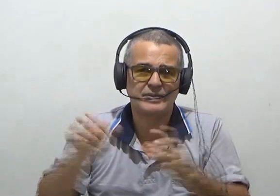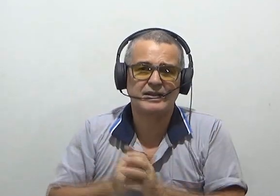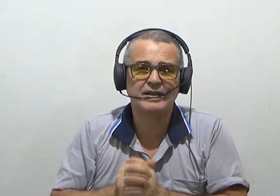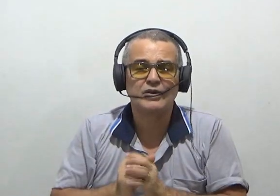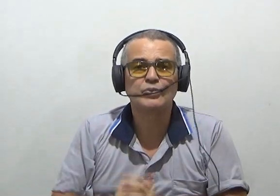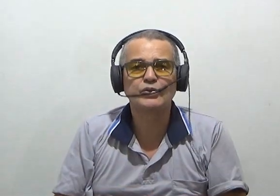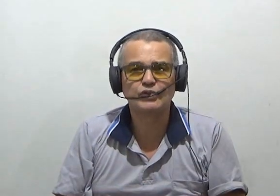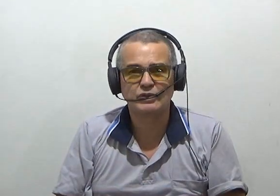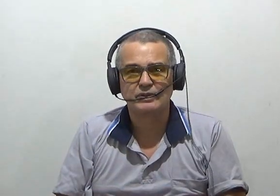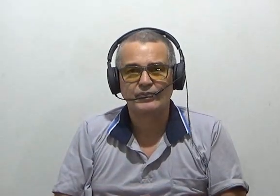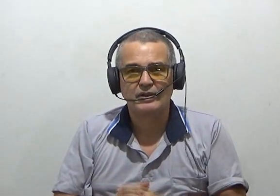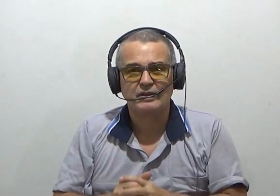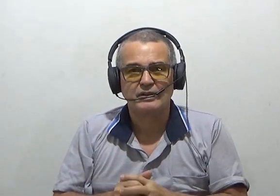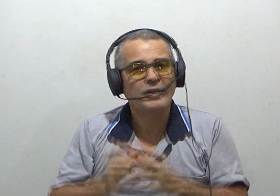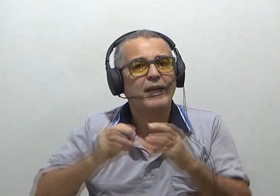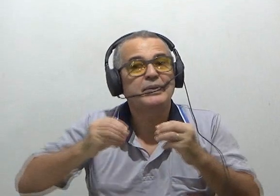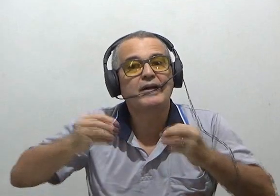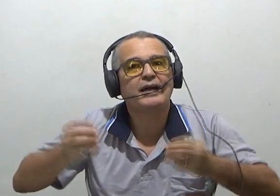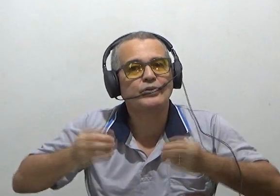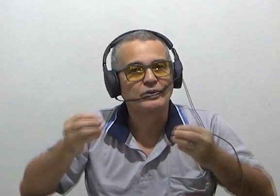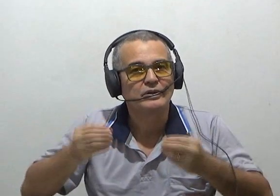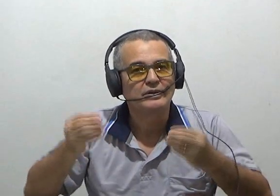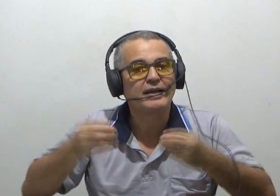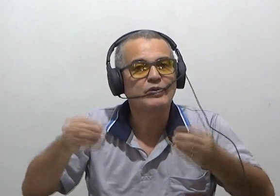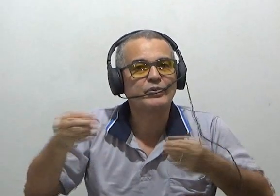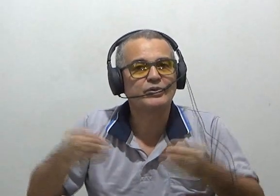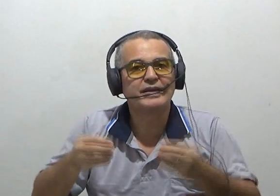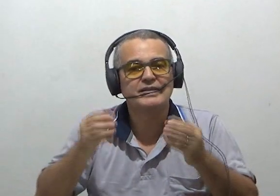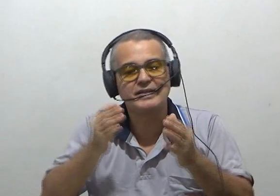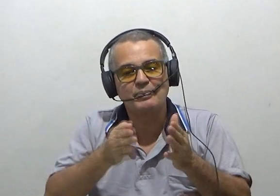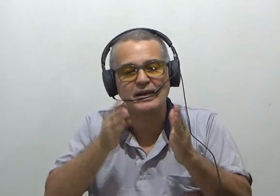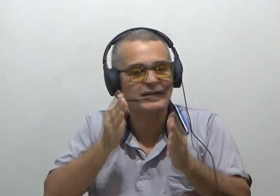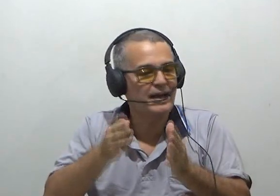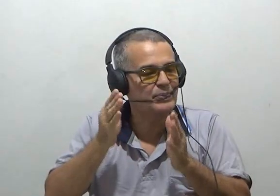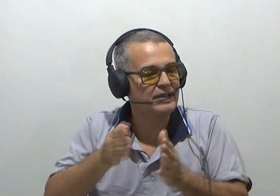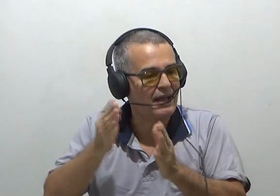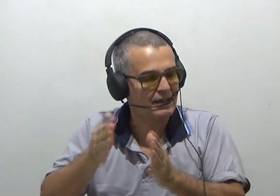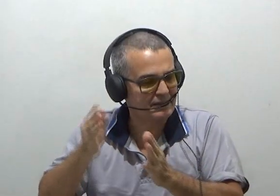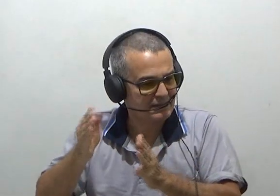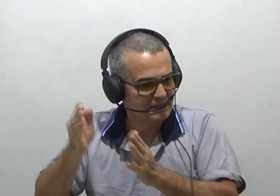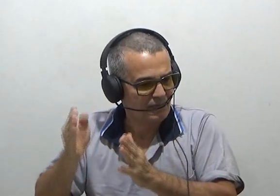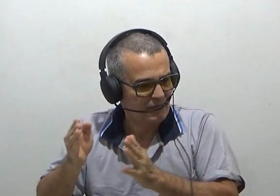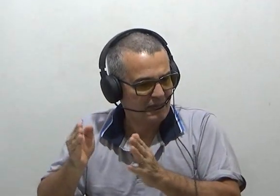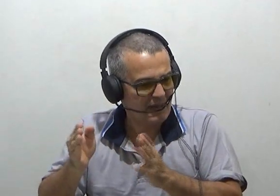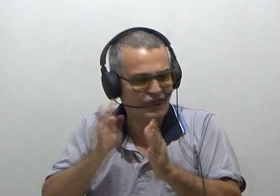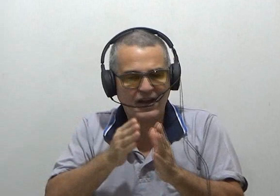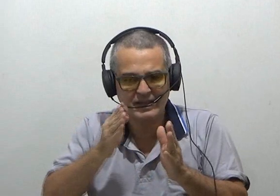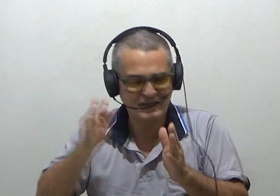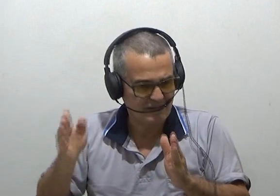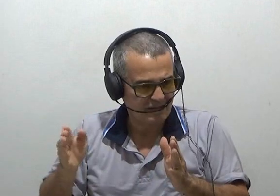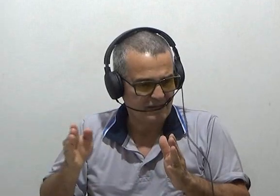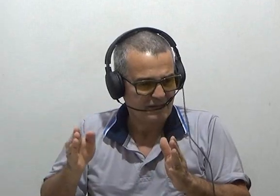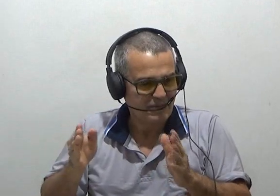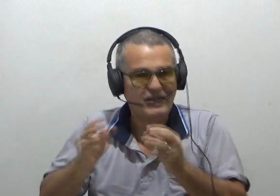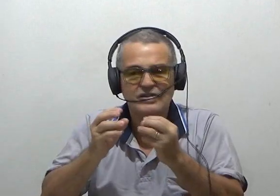entre aspas aqui, bruto. Não é lapidado. Na língua portuguesa a gente aprende a lapidar a